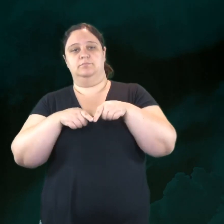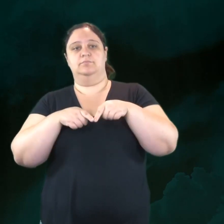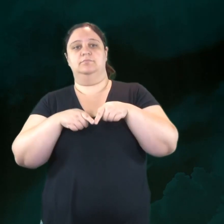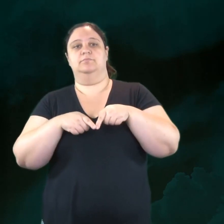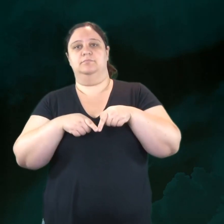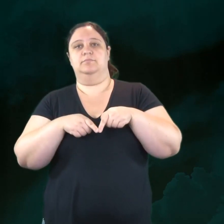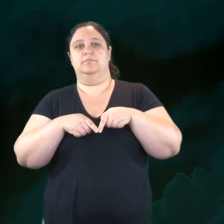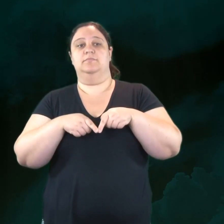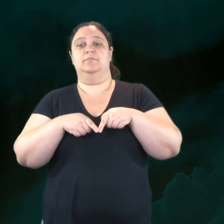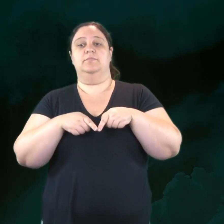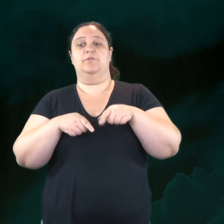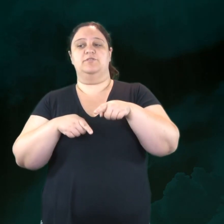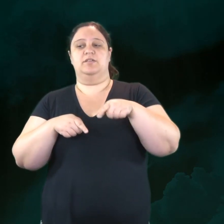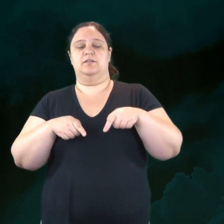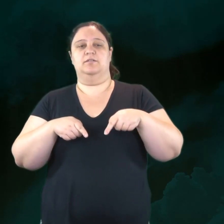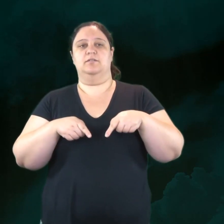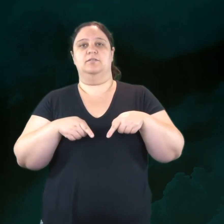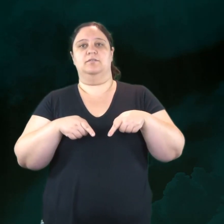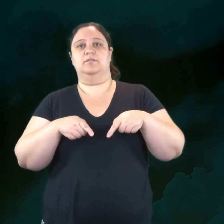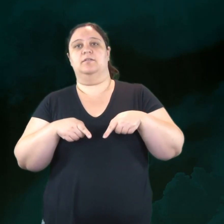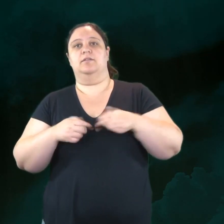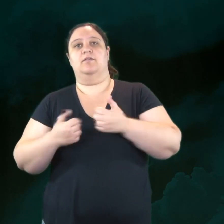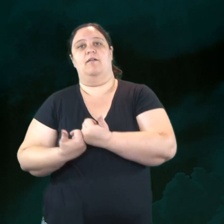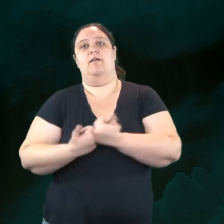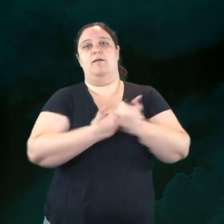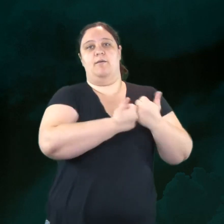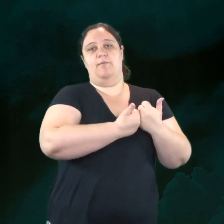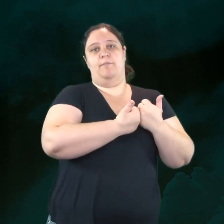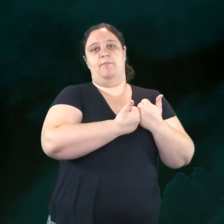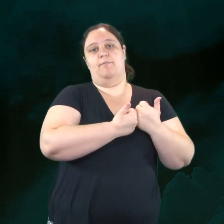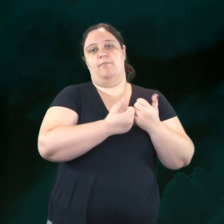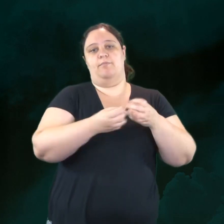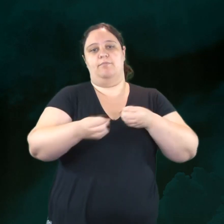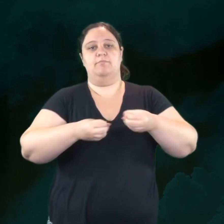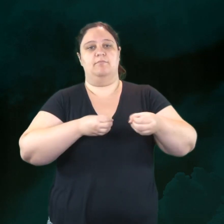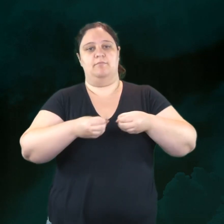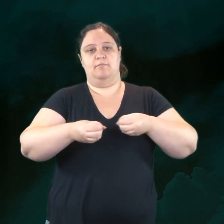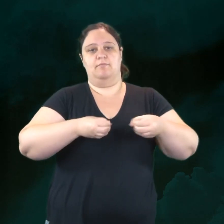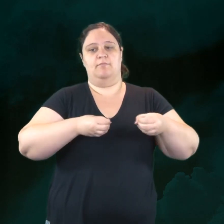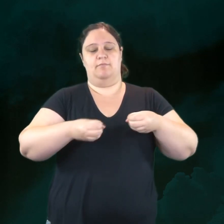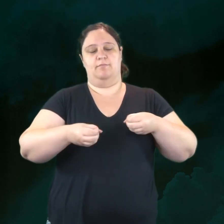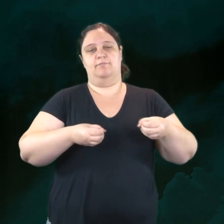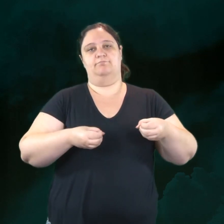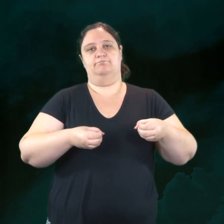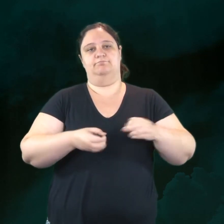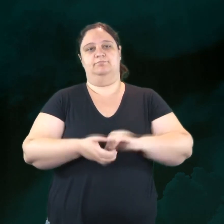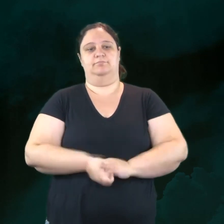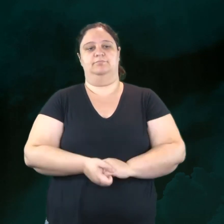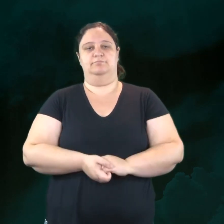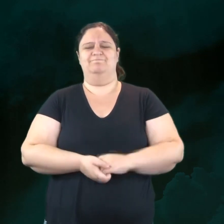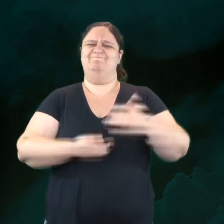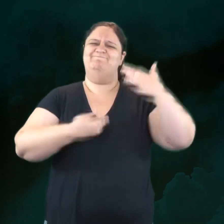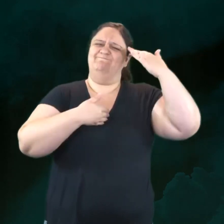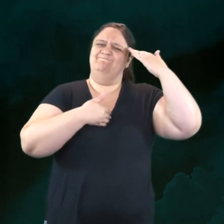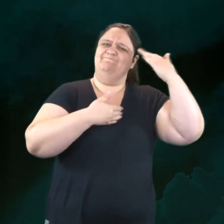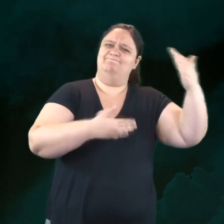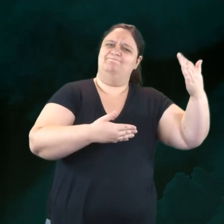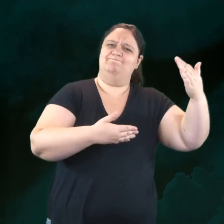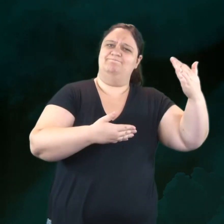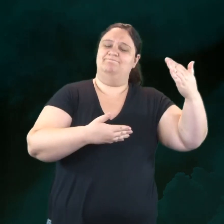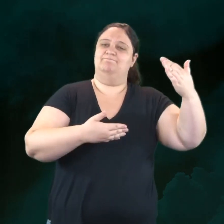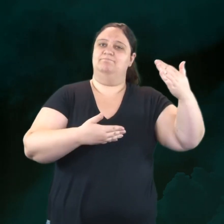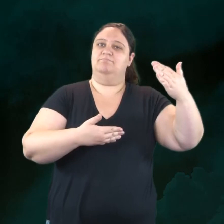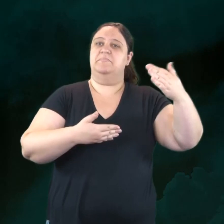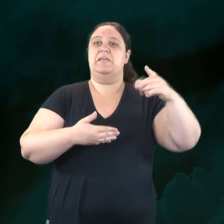também para o apoio à obra. E graças ao Senhor nós estamos conseguindo fazer boas